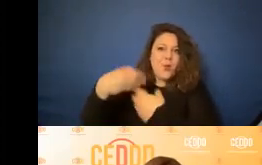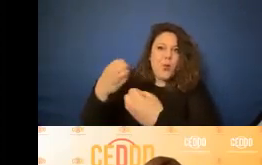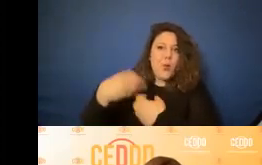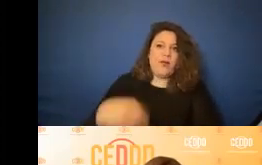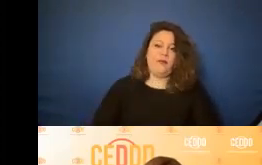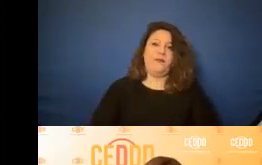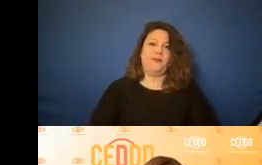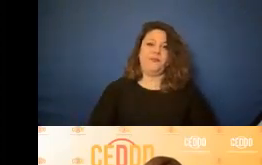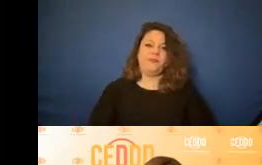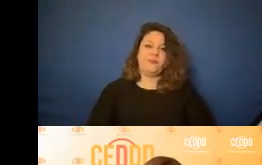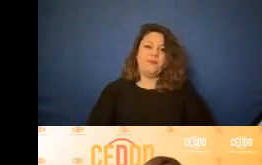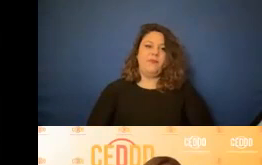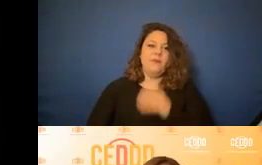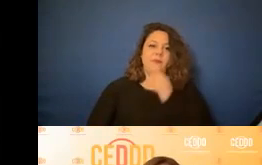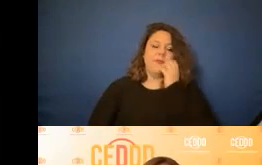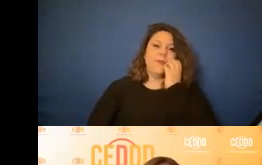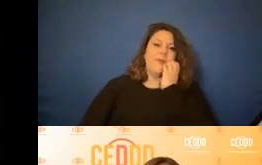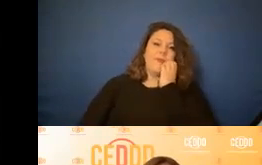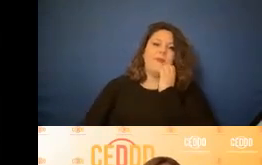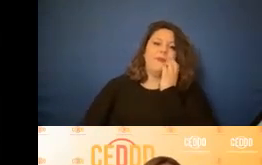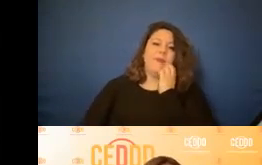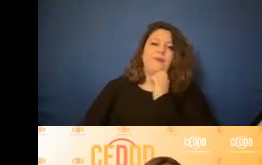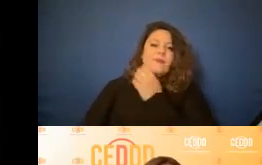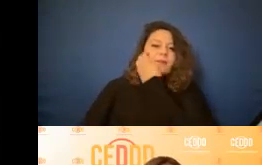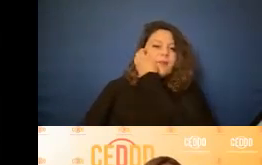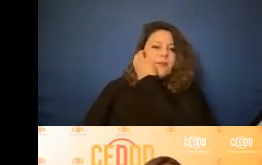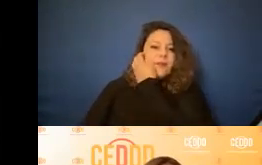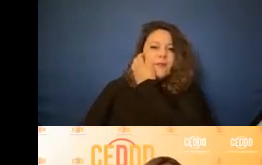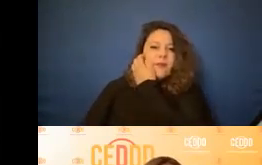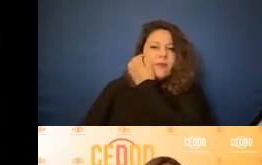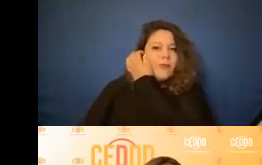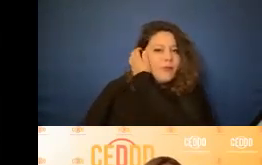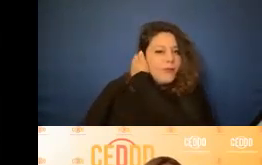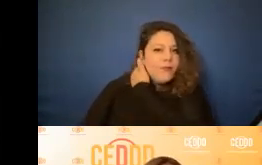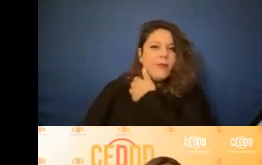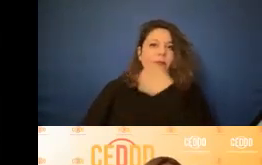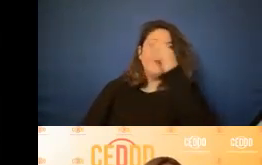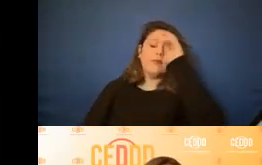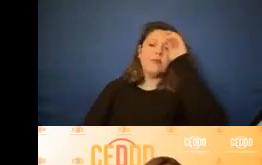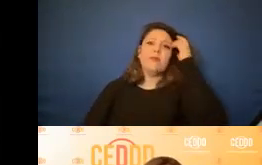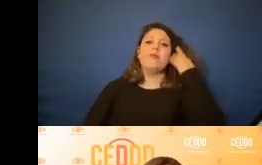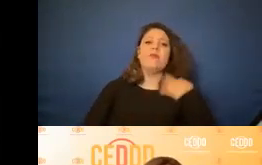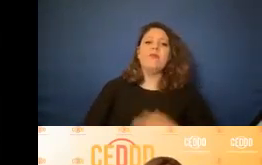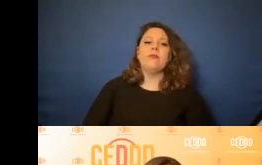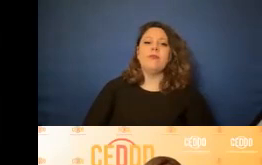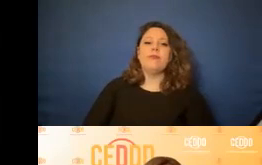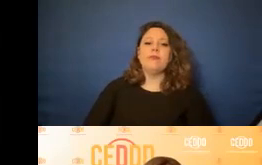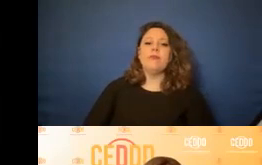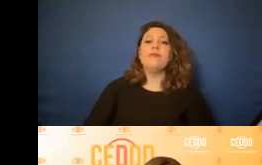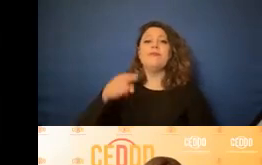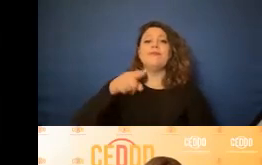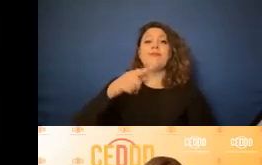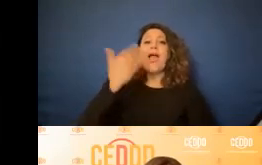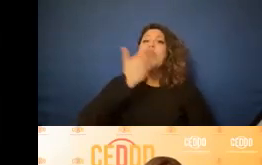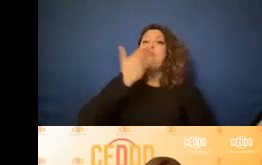Bueno, en este fenómeno escolar tenemos que intervenir, y se debe intervenir en el fenómeno en la escuela, porque es el único